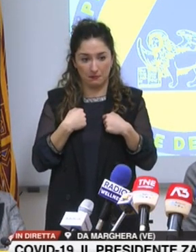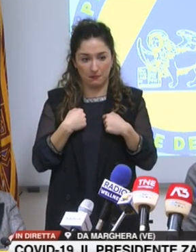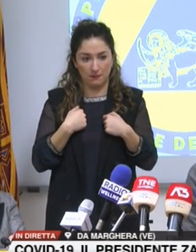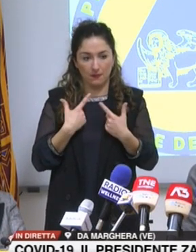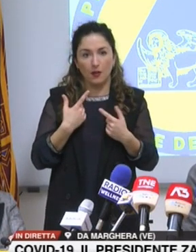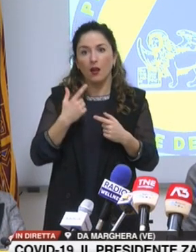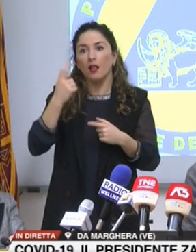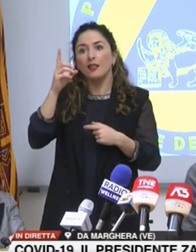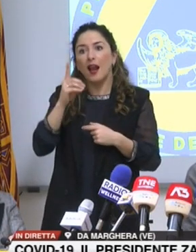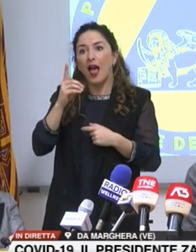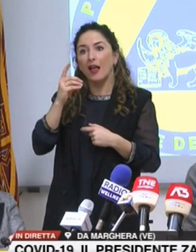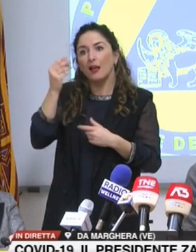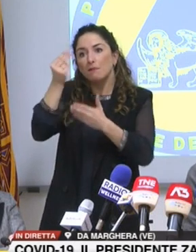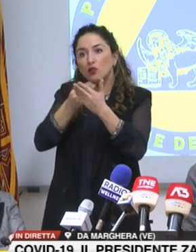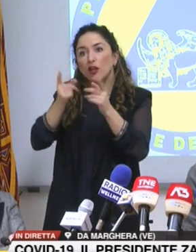cosa ha in mente il dottor Draghi?